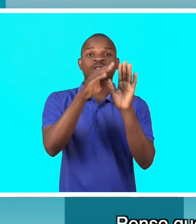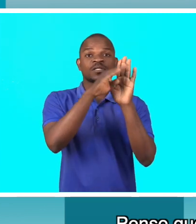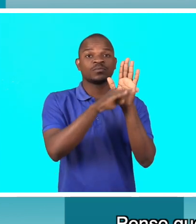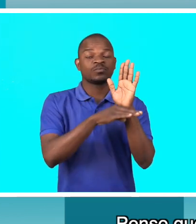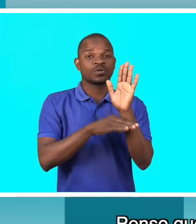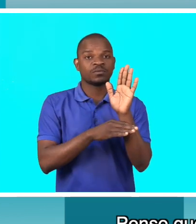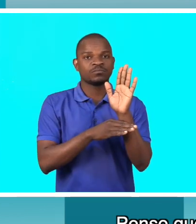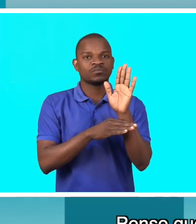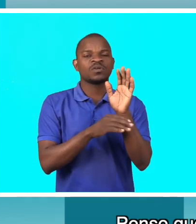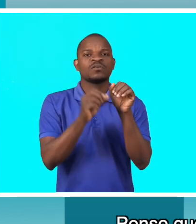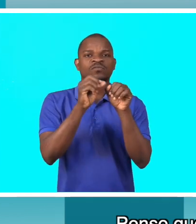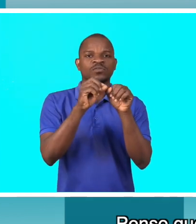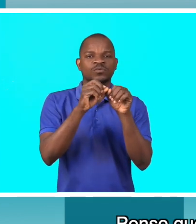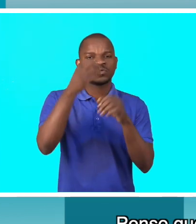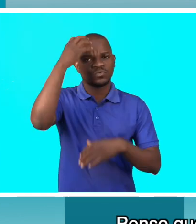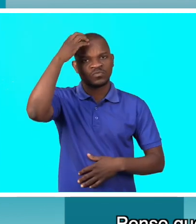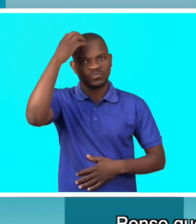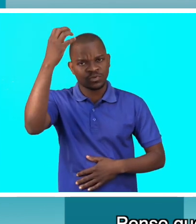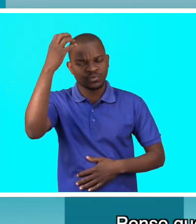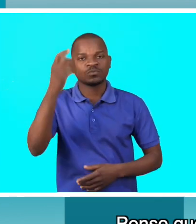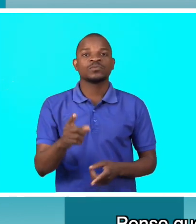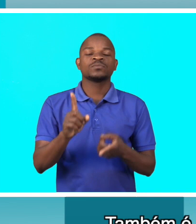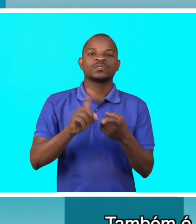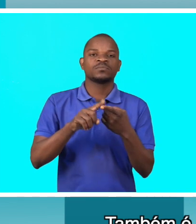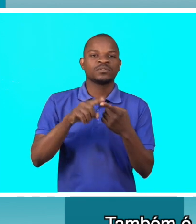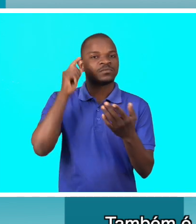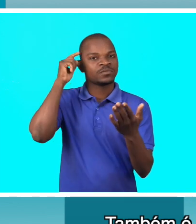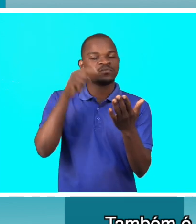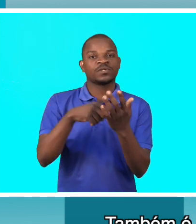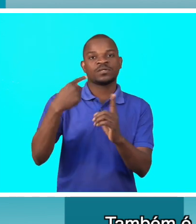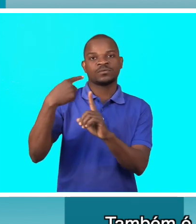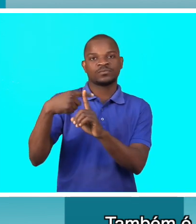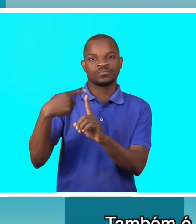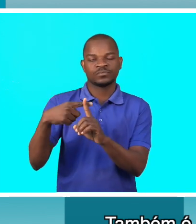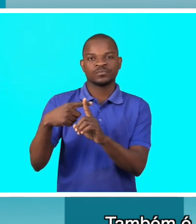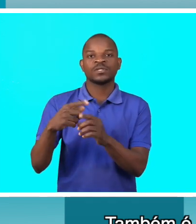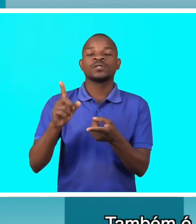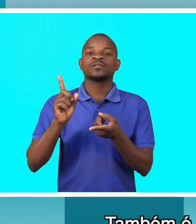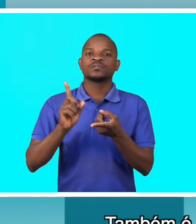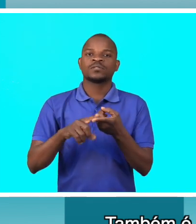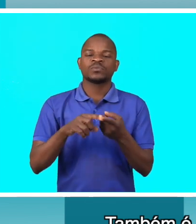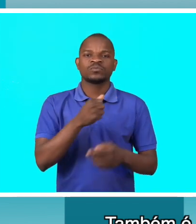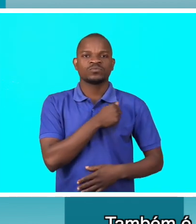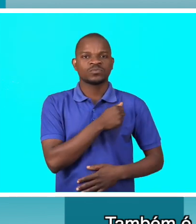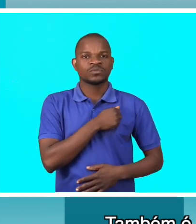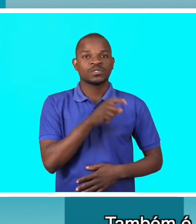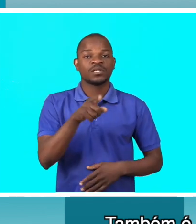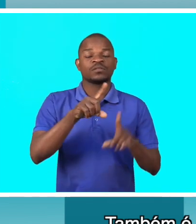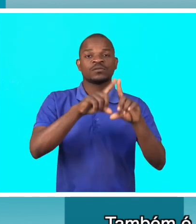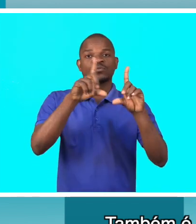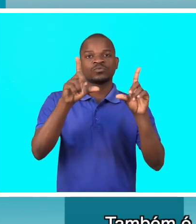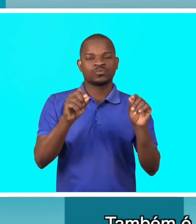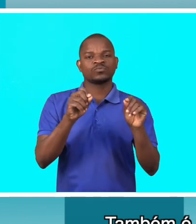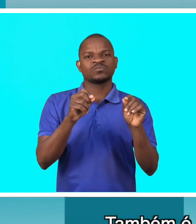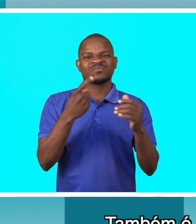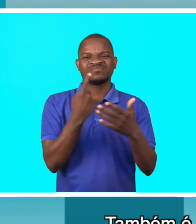o programa para o nível do governo, também é um passo muito significante. Gostaria que